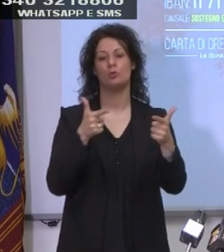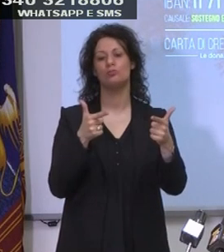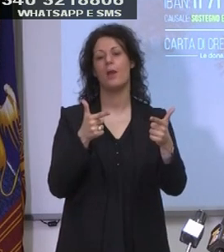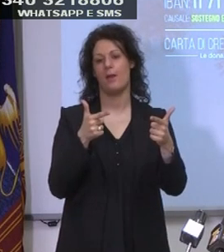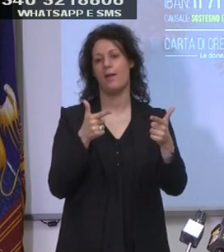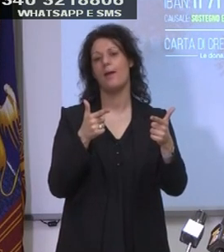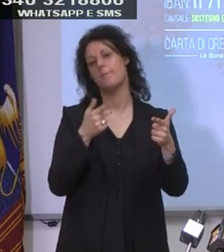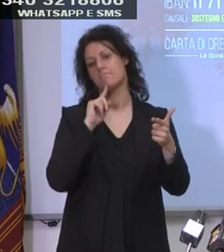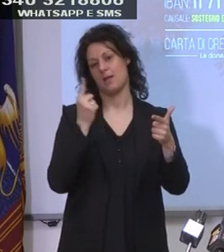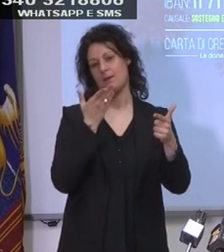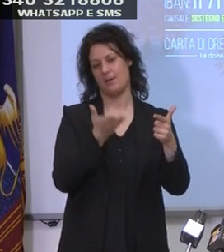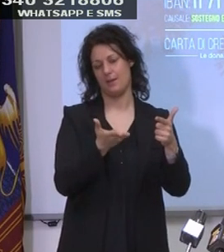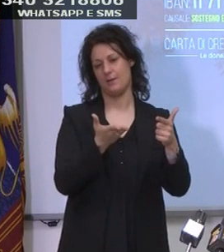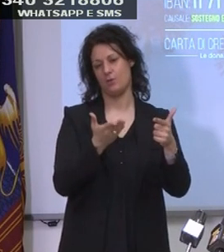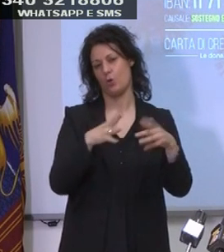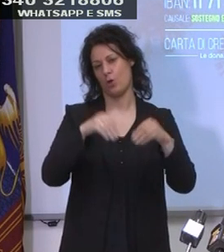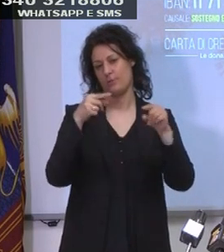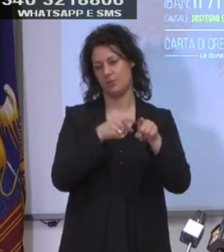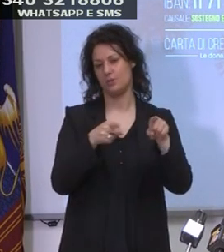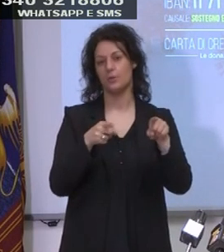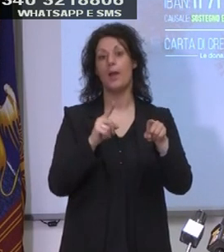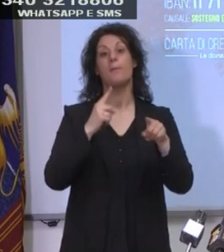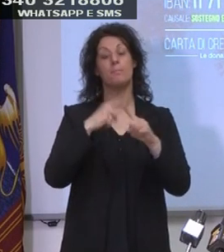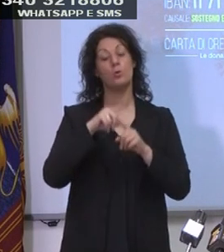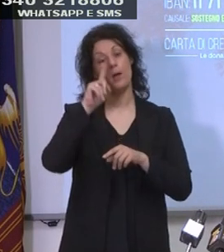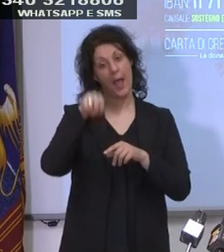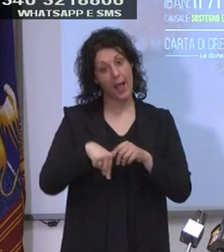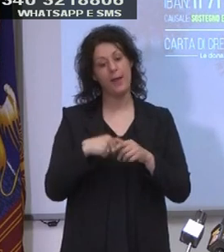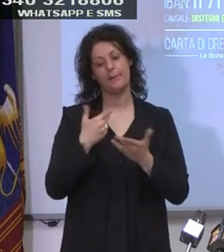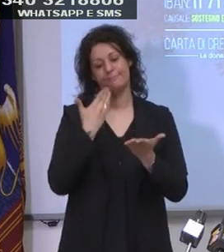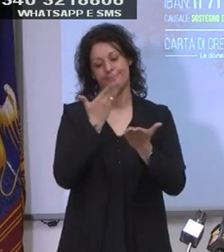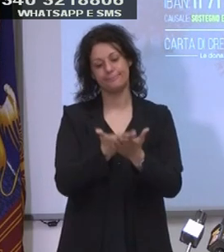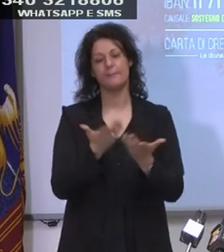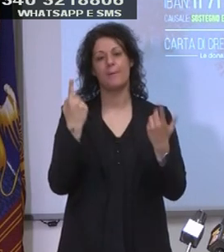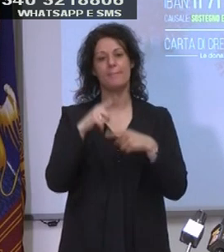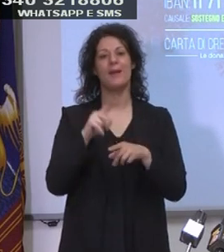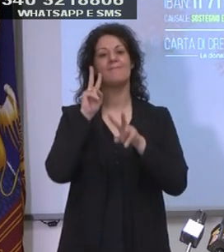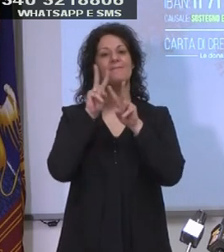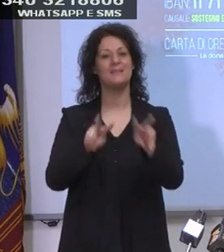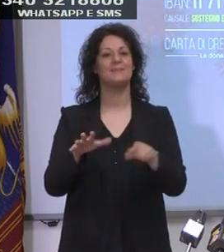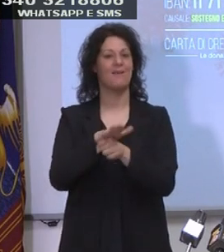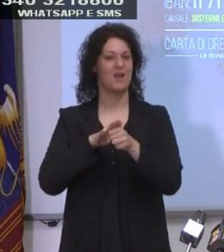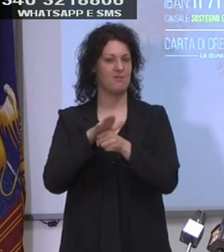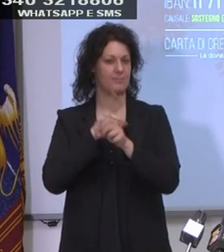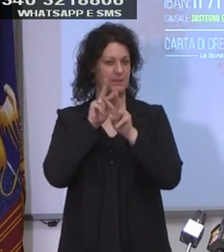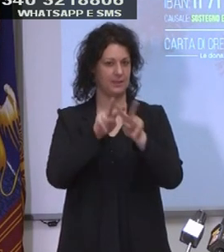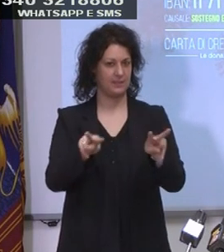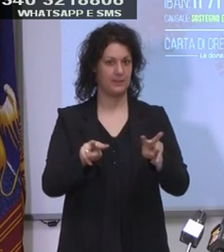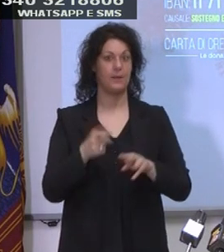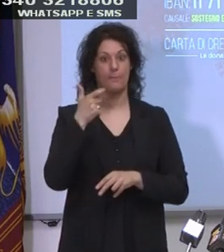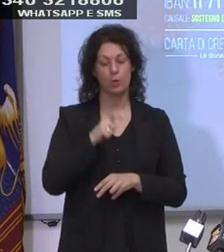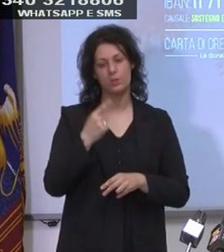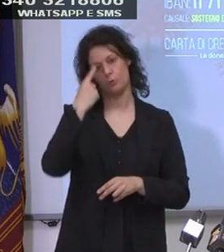poi per quanto riguarda le visite ai familiari. Abbiamo tantissime richieste per quanto riguarda le visite dei